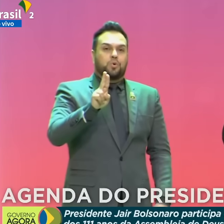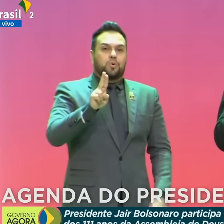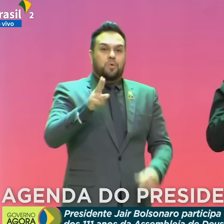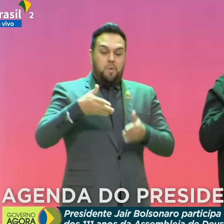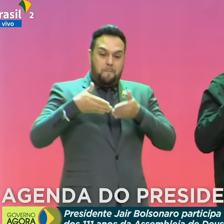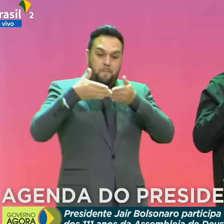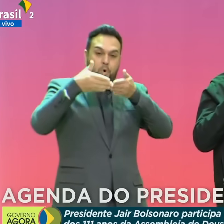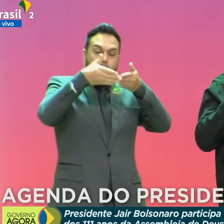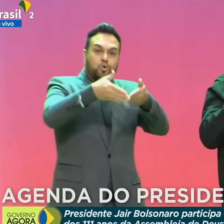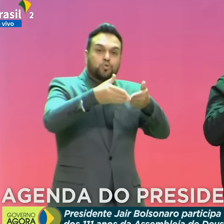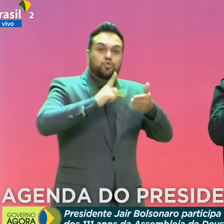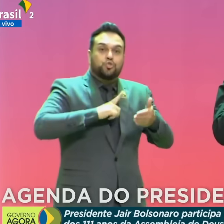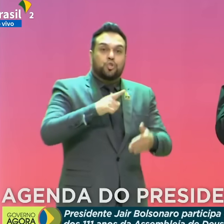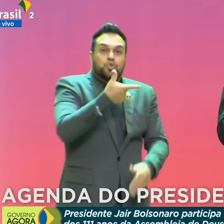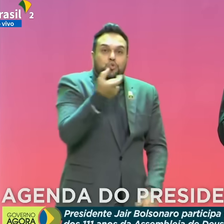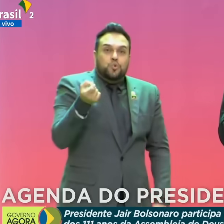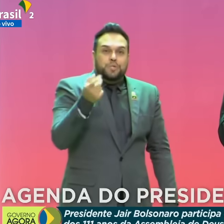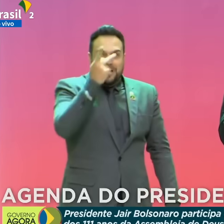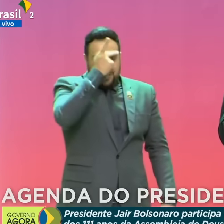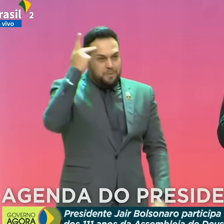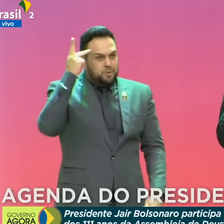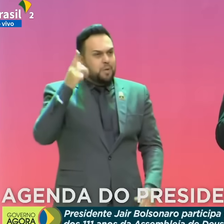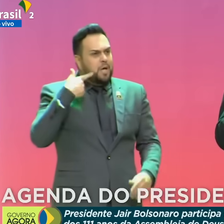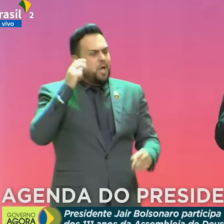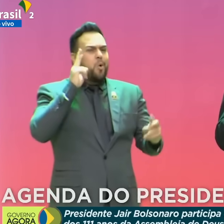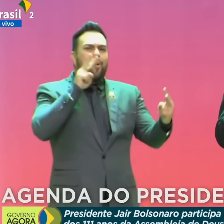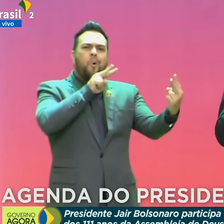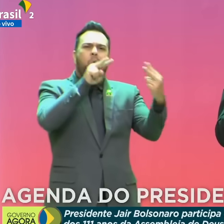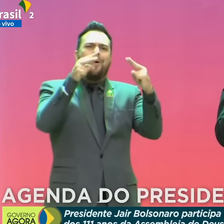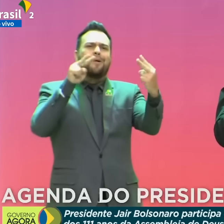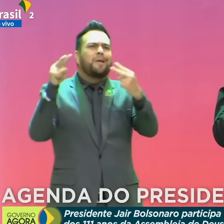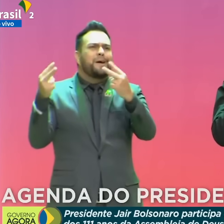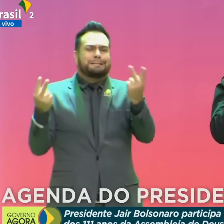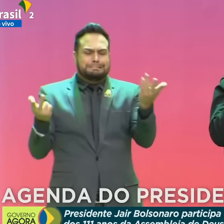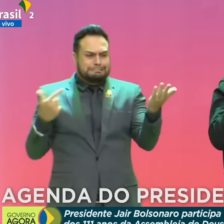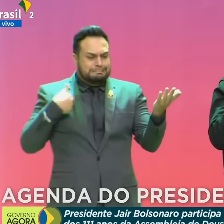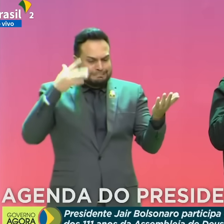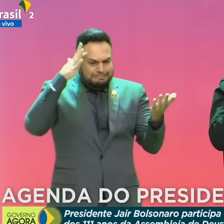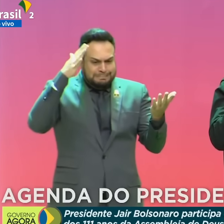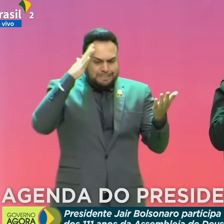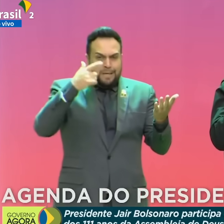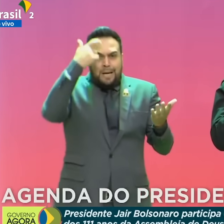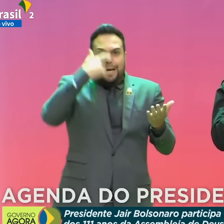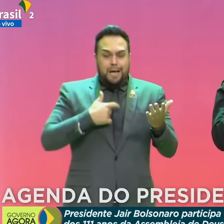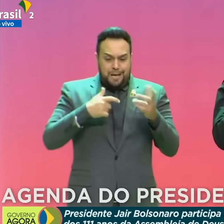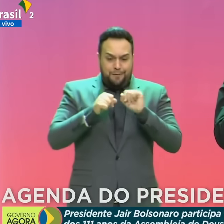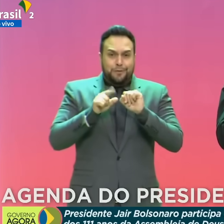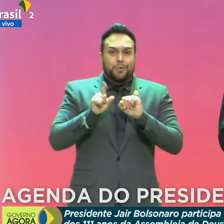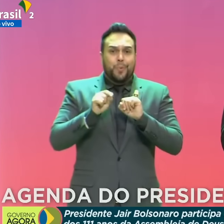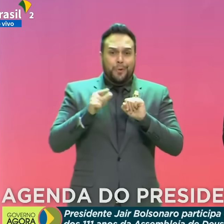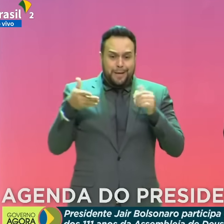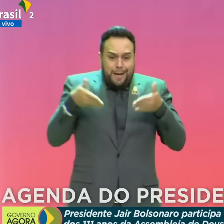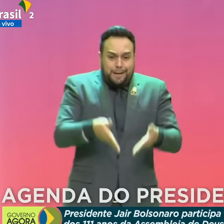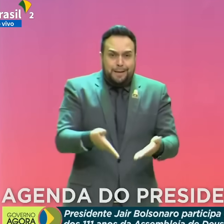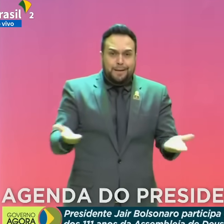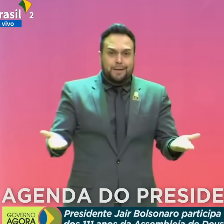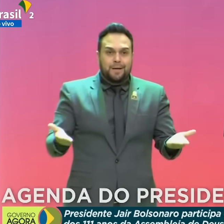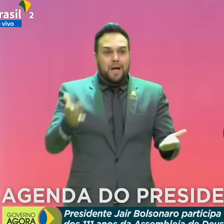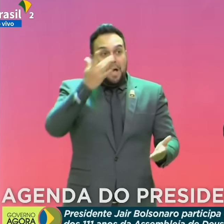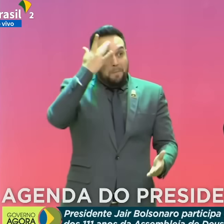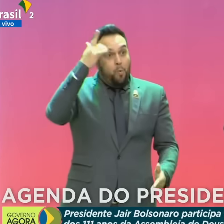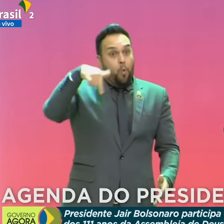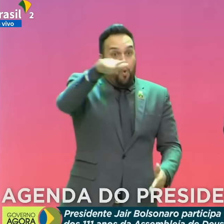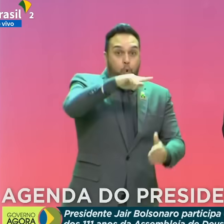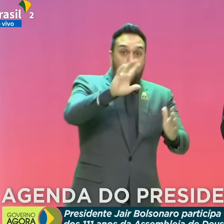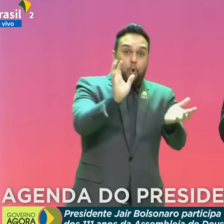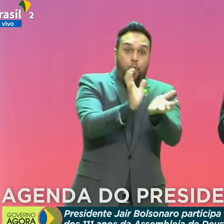esperavam. Eu olhei para a cara deles e pensei comigo mesmo, o que eu estou fazendo aqui? Eles olharam para a minha cara,